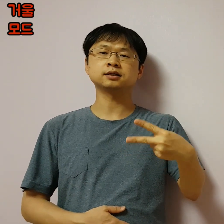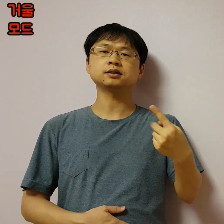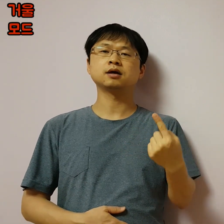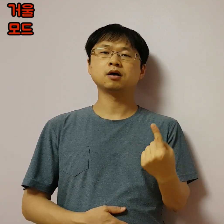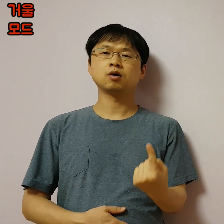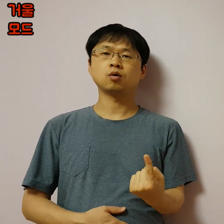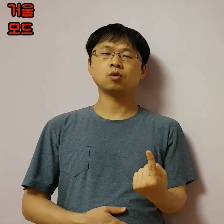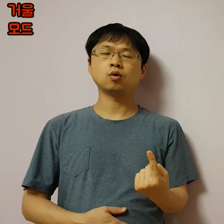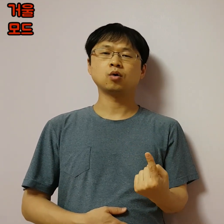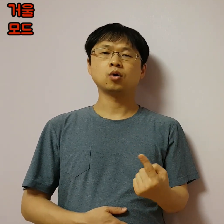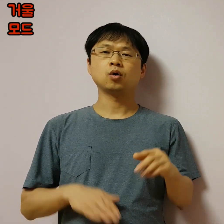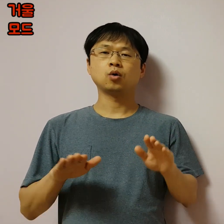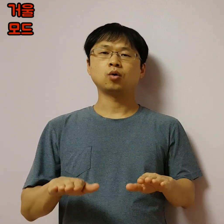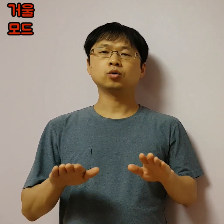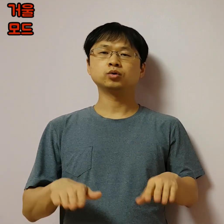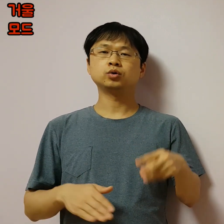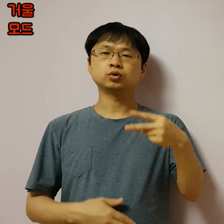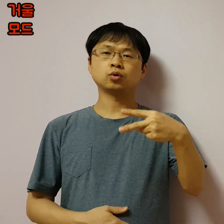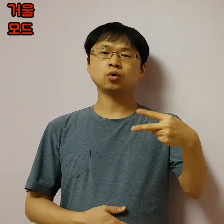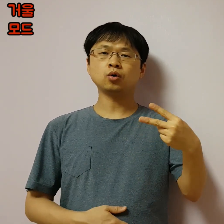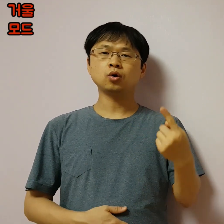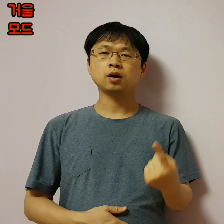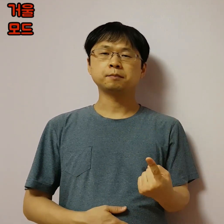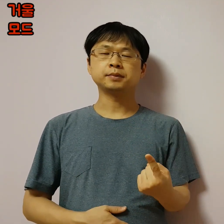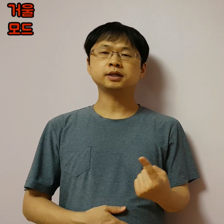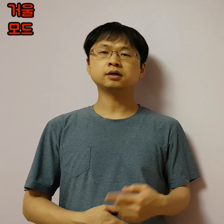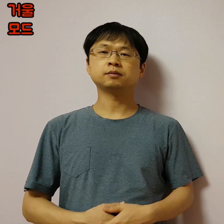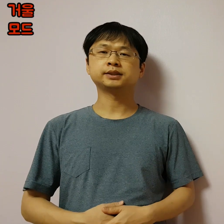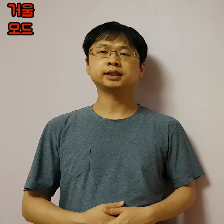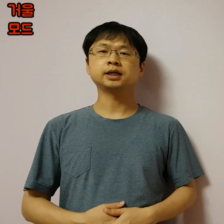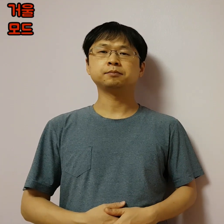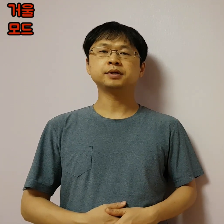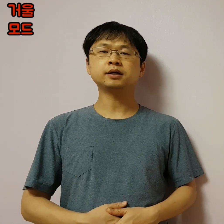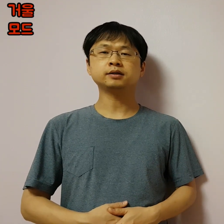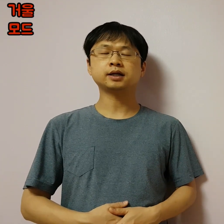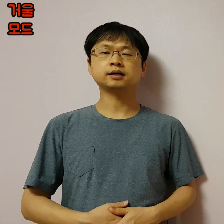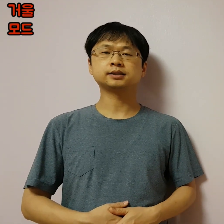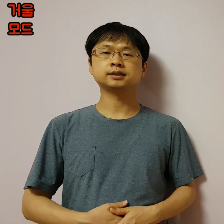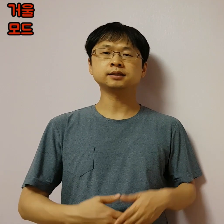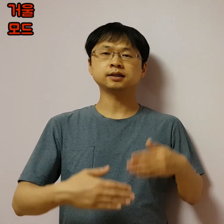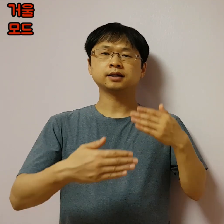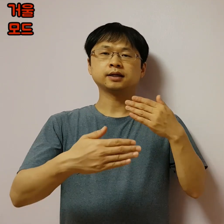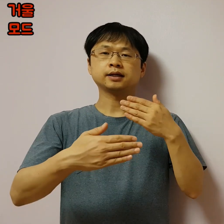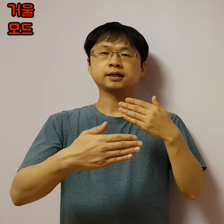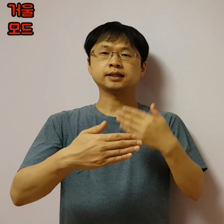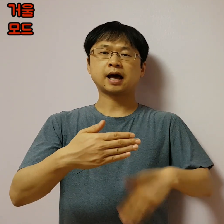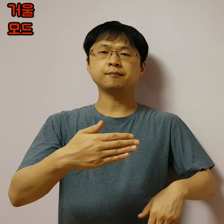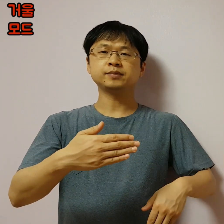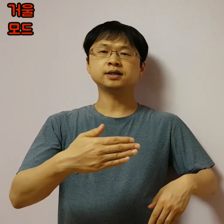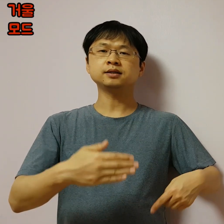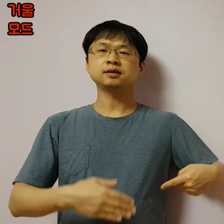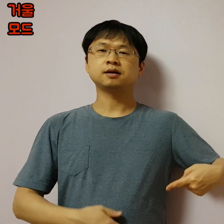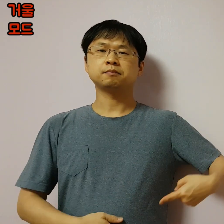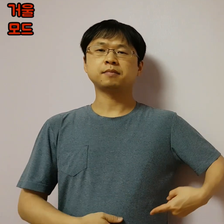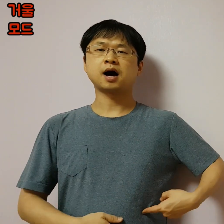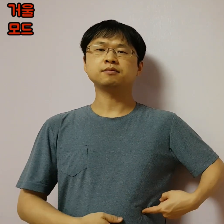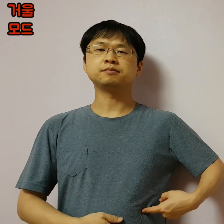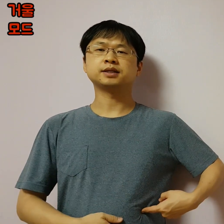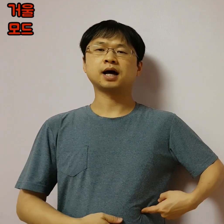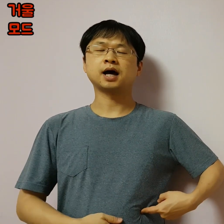디귿 오. 오늘도 미련 없이, 미련이란 것은 남는